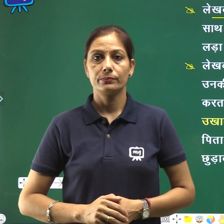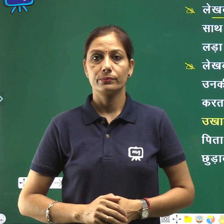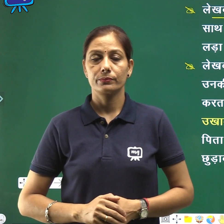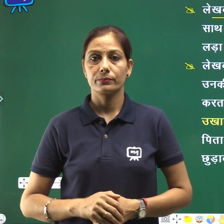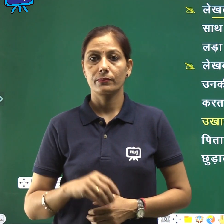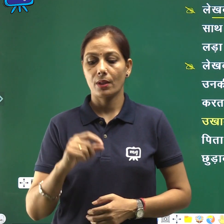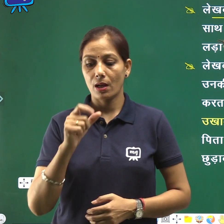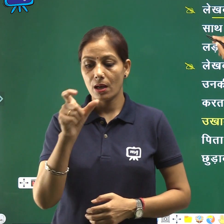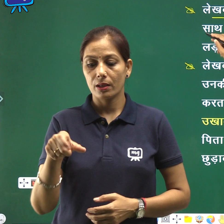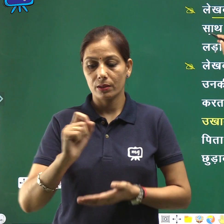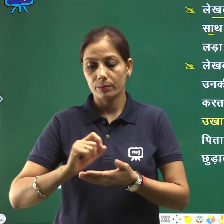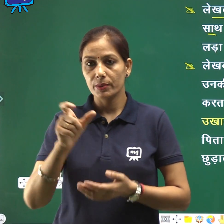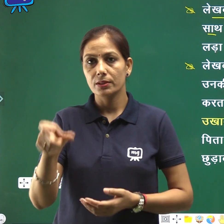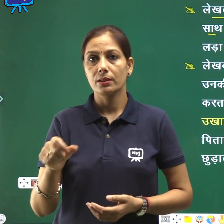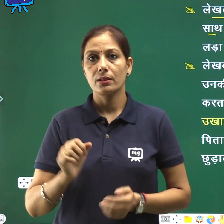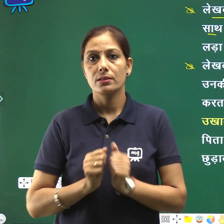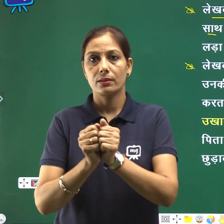लेखक के साथ